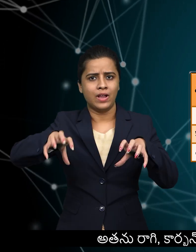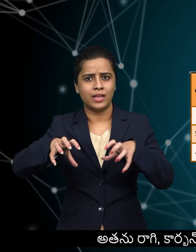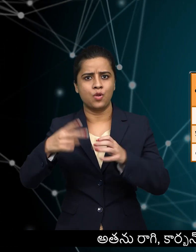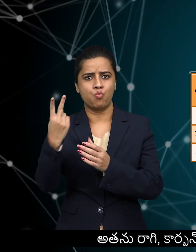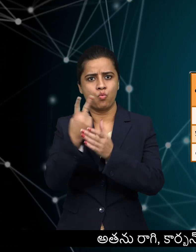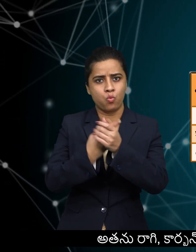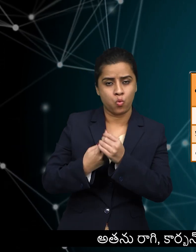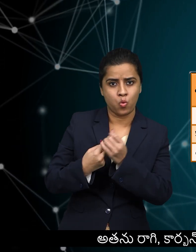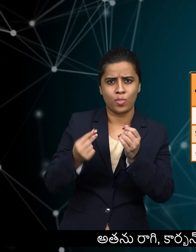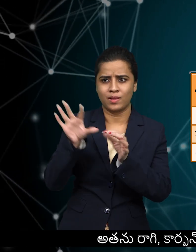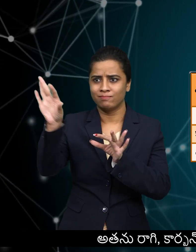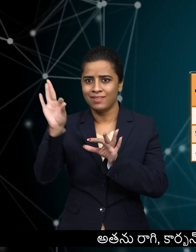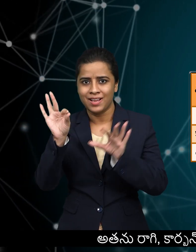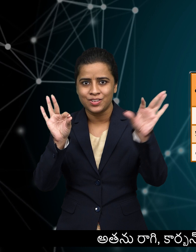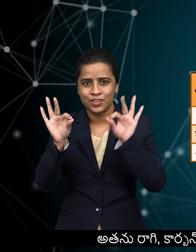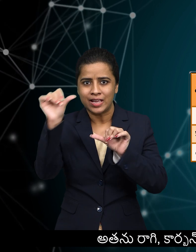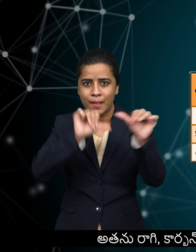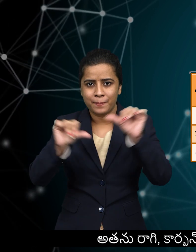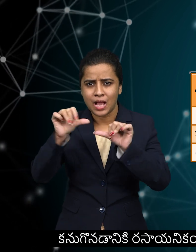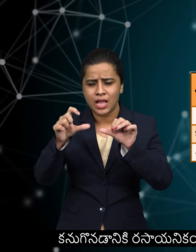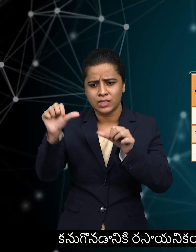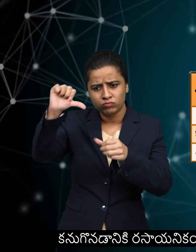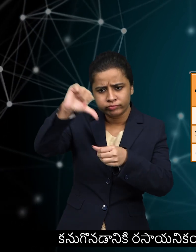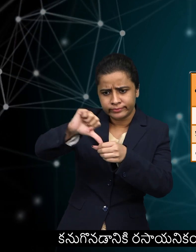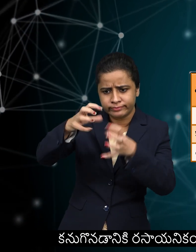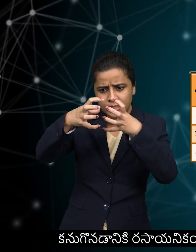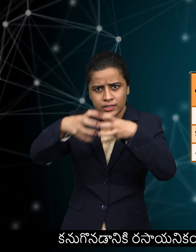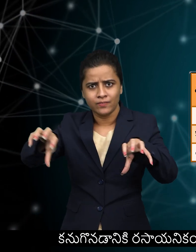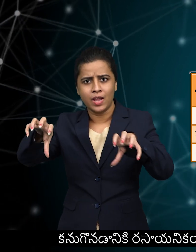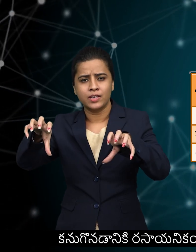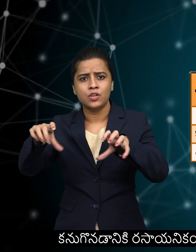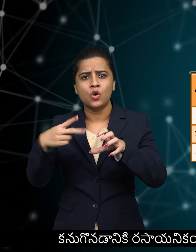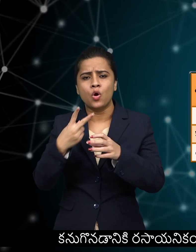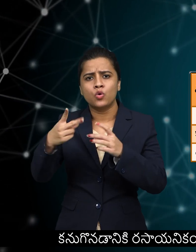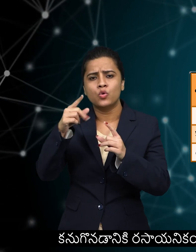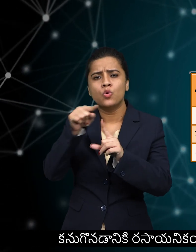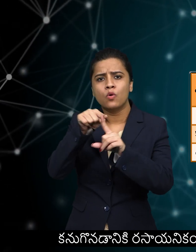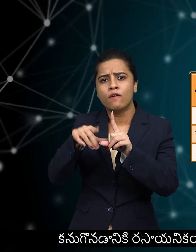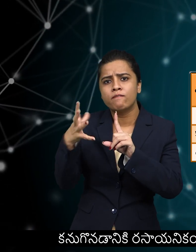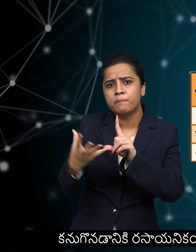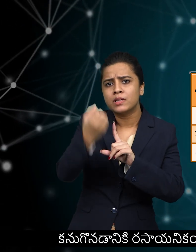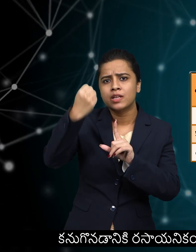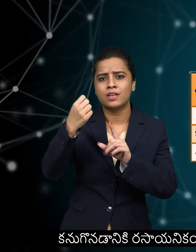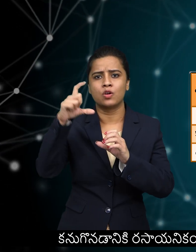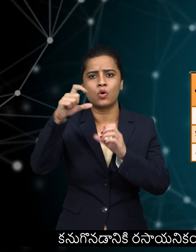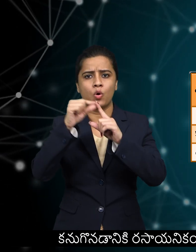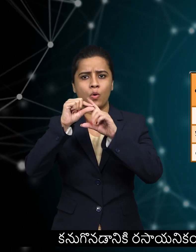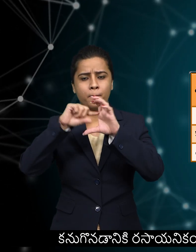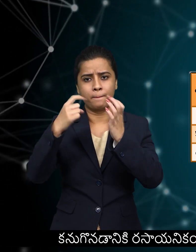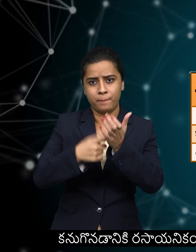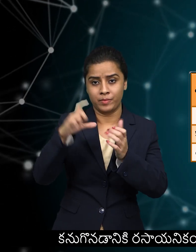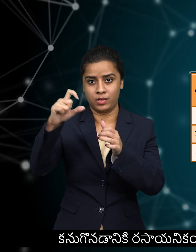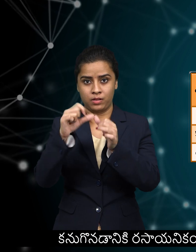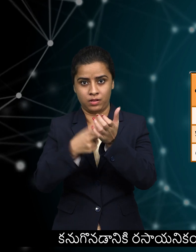అతను రాగి, కార్బన్ మరియు ఆక్సిజన్ శాతాన్ని కనుగొనడానికి రసాయనికంగా 2 నమూనాలను విడదీశాడు.